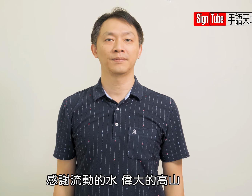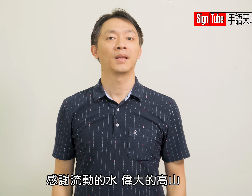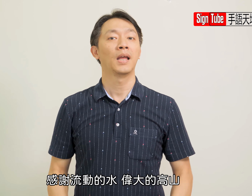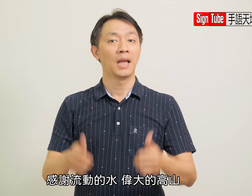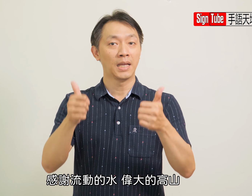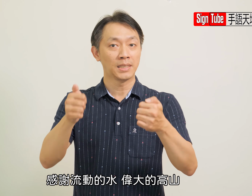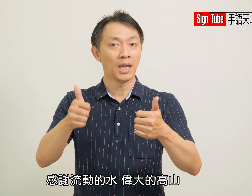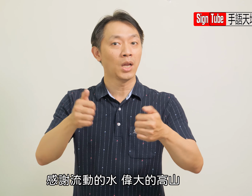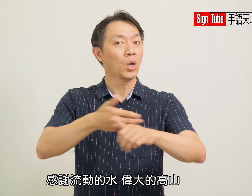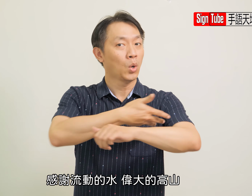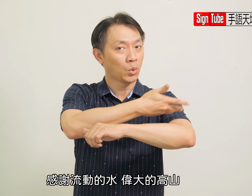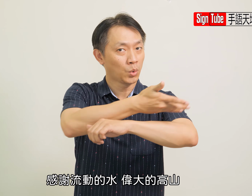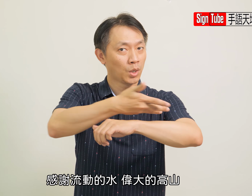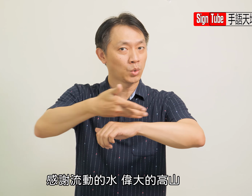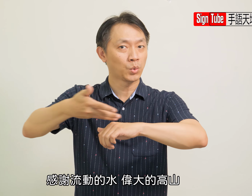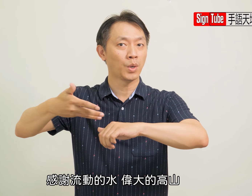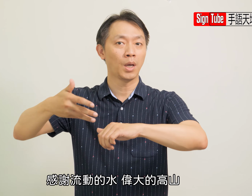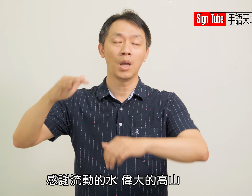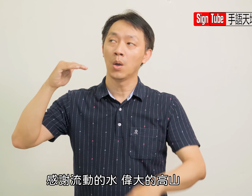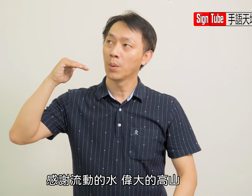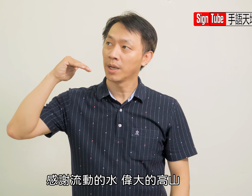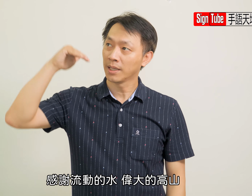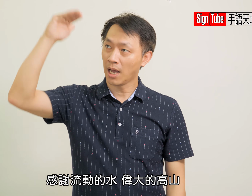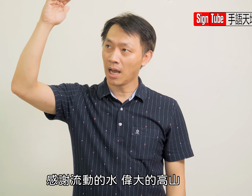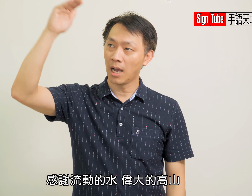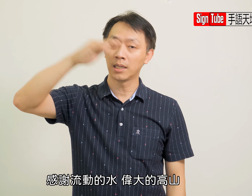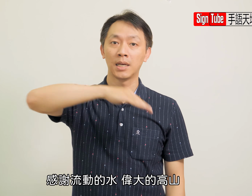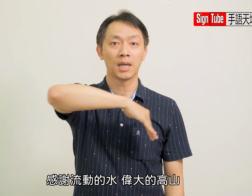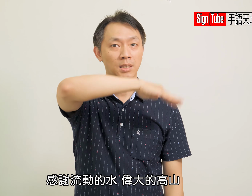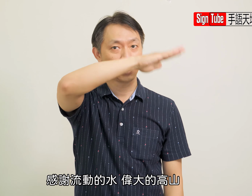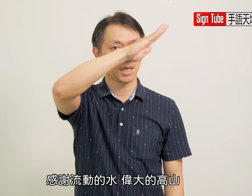天。感谢流动的水，伟大的高山。